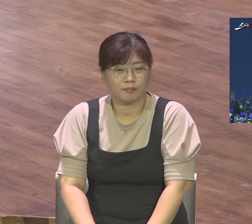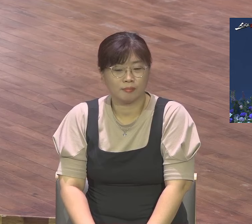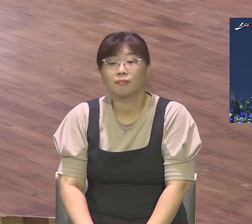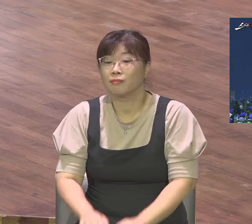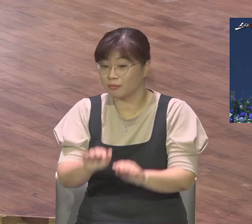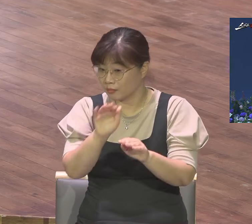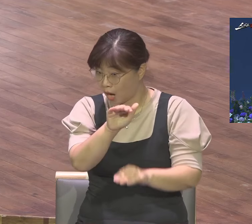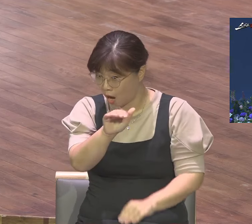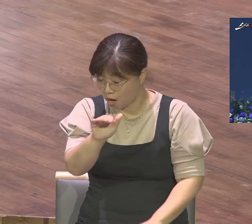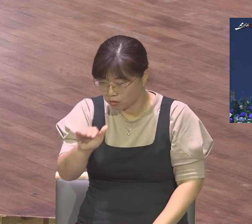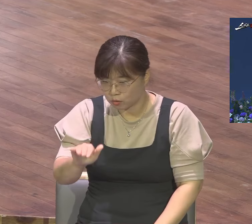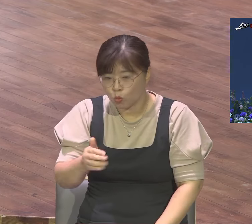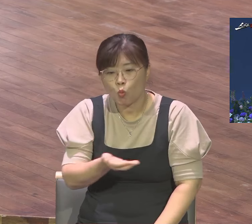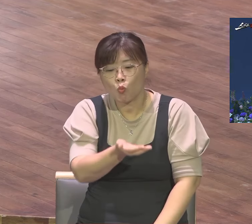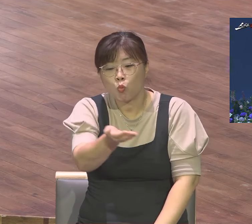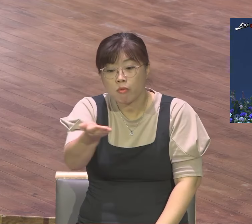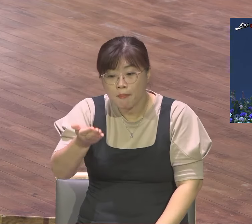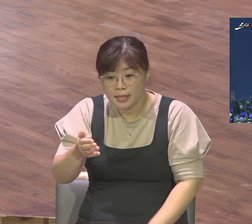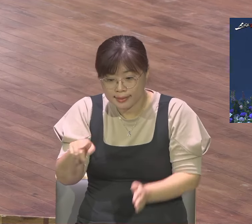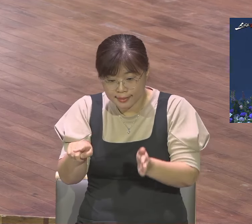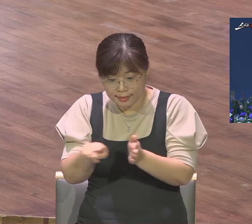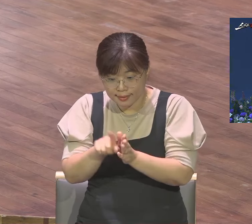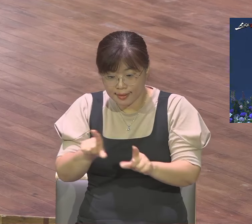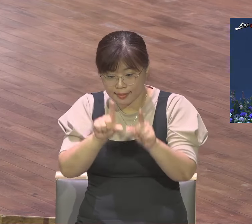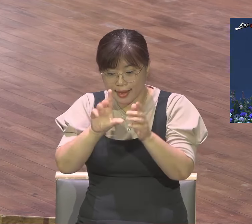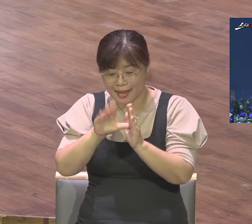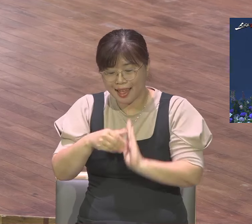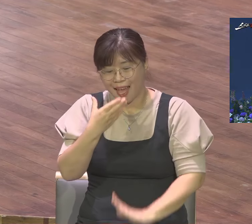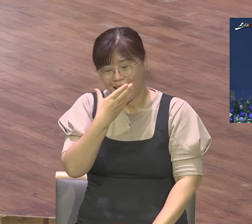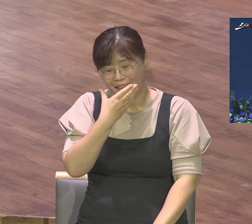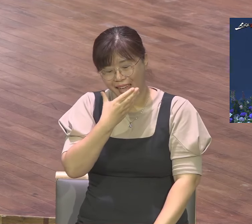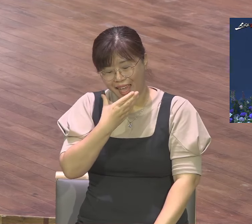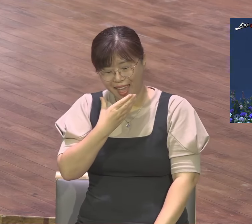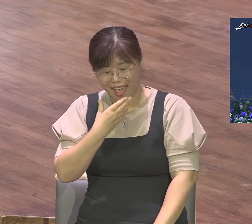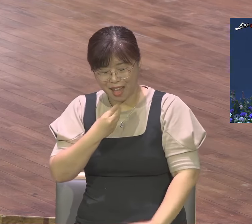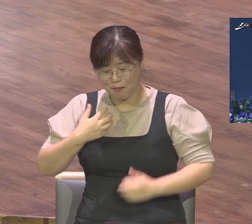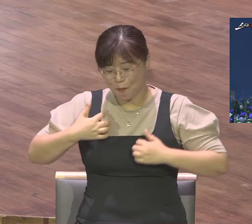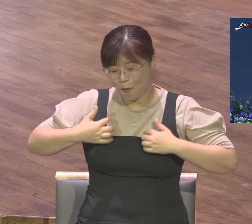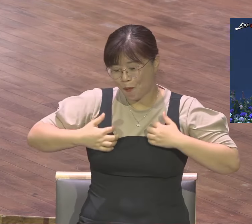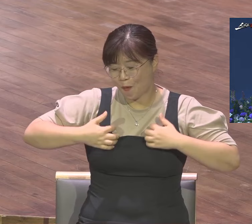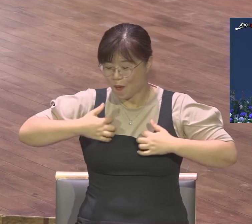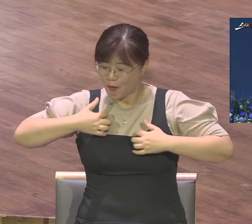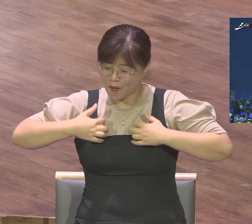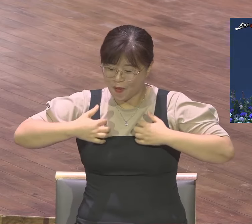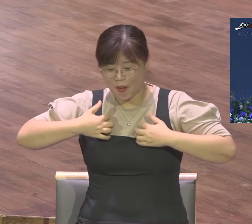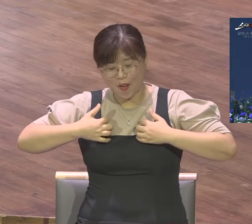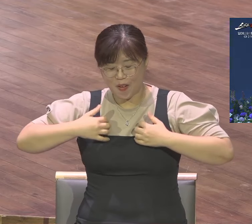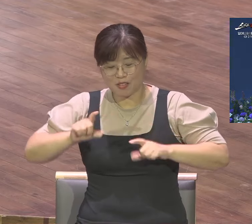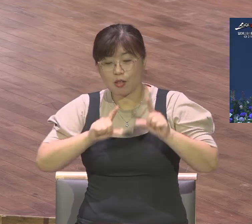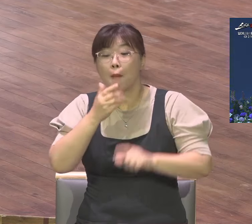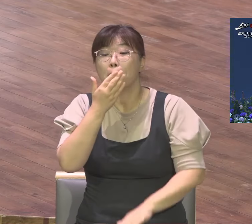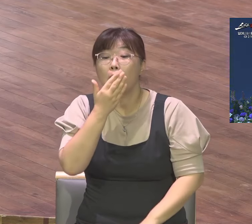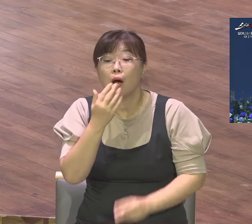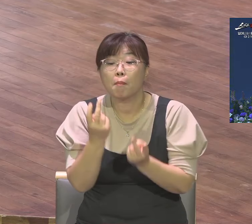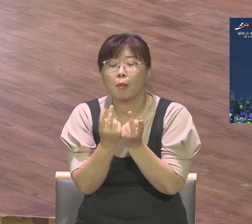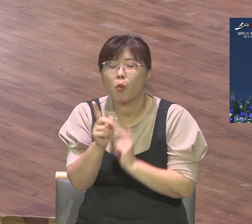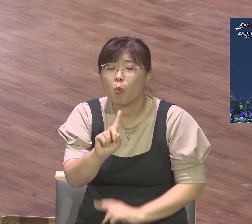그렇게 신앙생활 할 수 있는 방법이 무엇인가 생각해 봤어요. 도대체 내가 좀